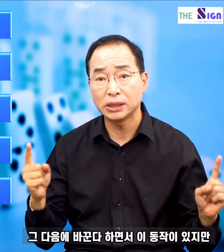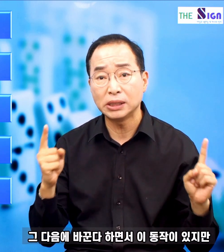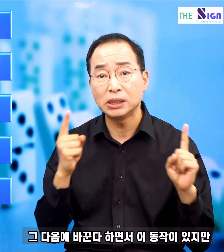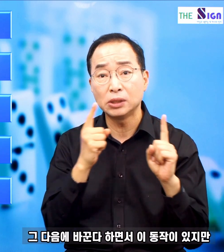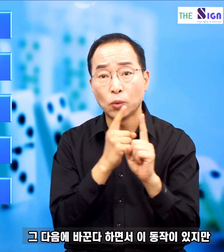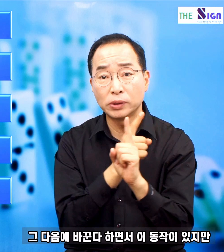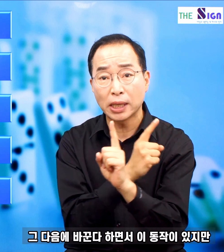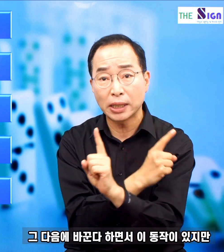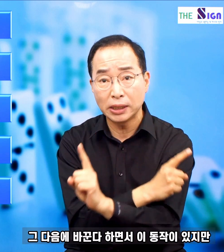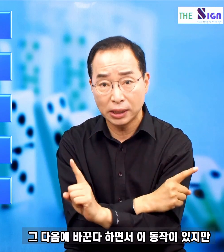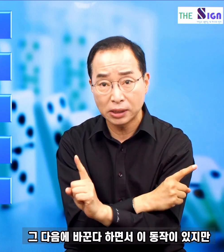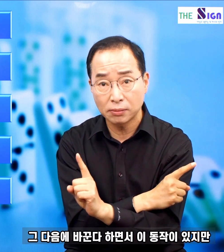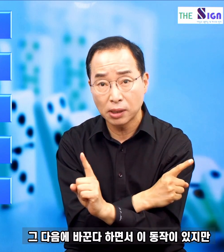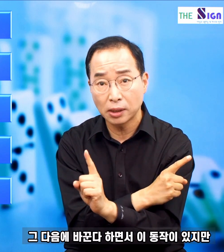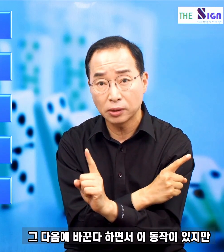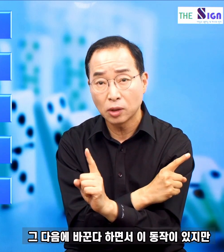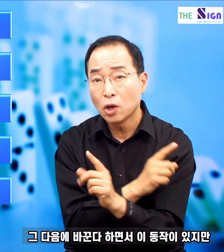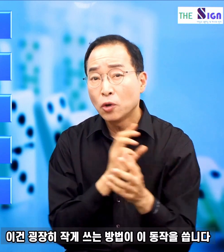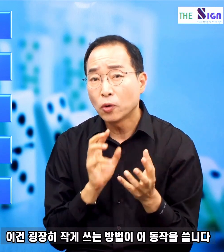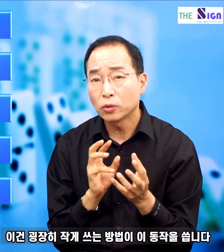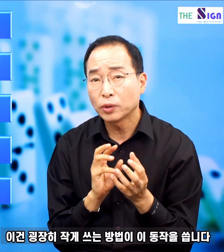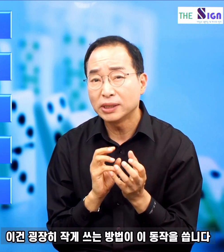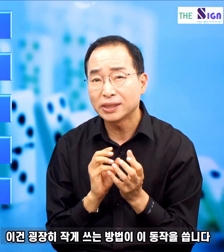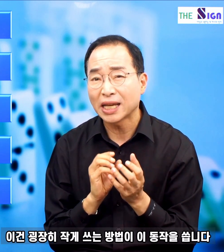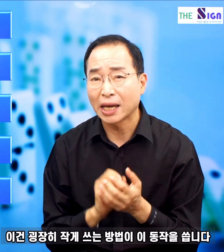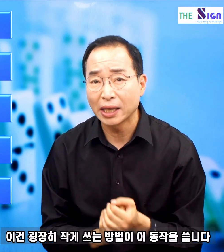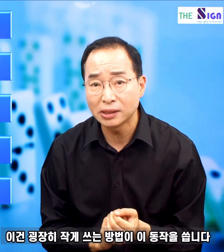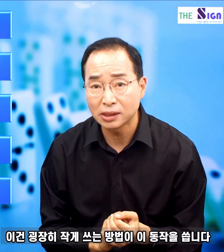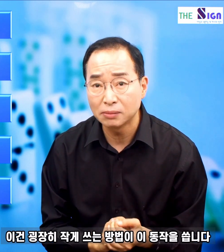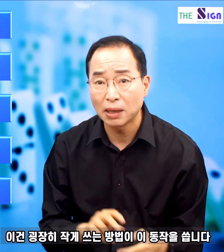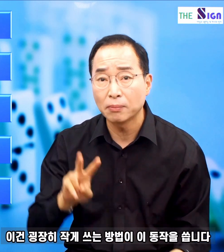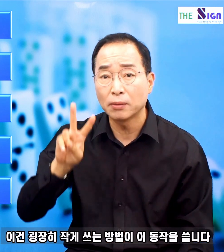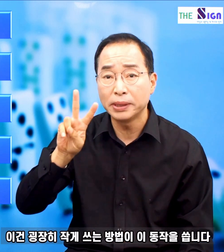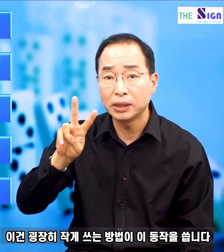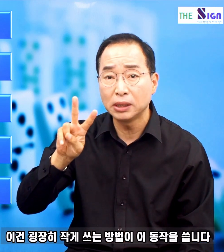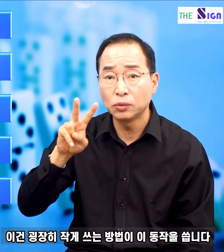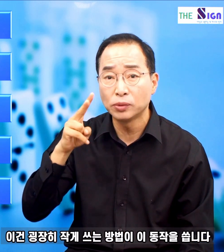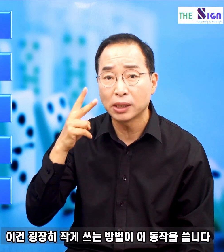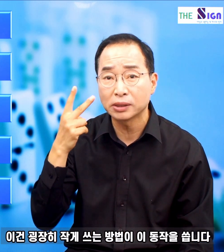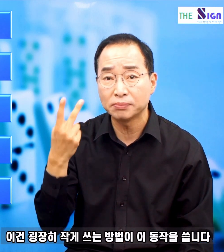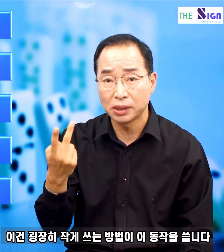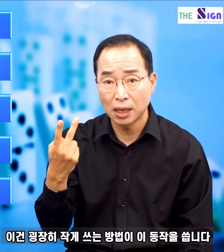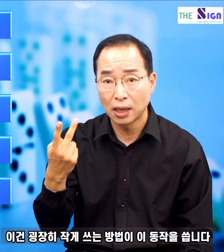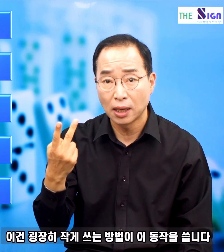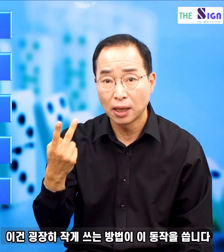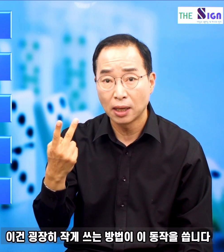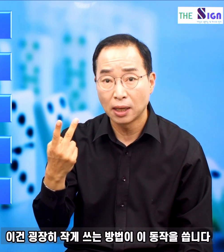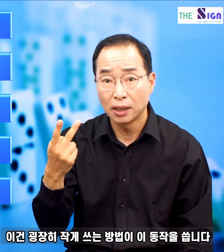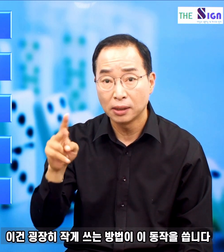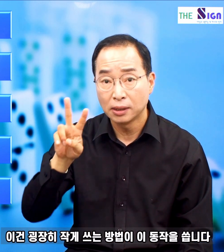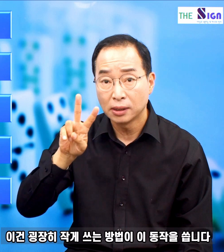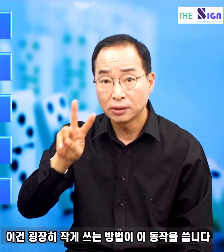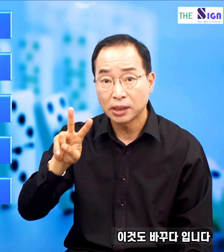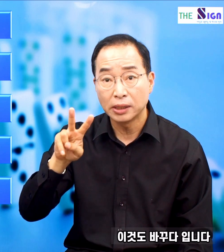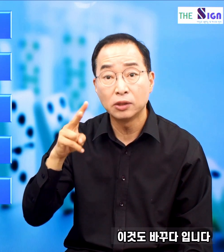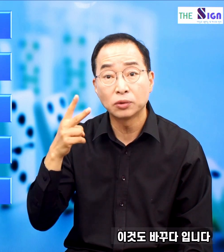이 동작이 있지만 이걸 굉장히 작게 쓰는 방법이 이 동작을 씁니다. 자,